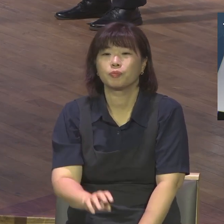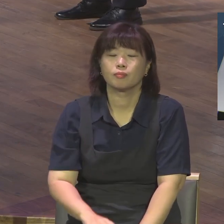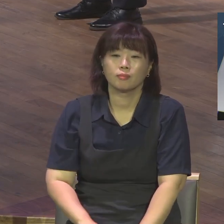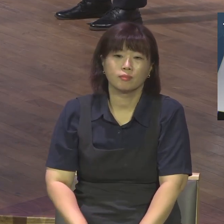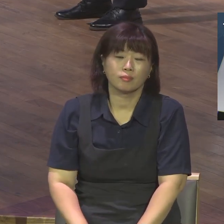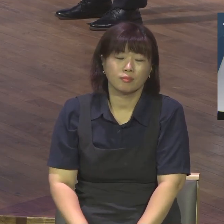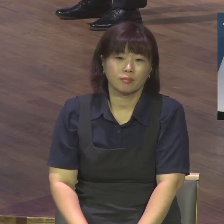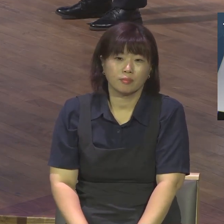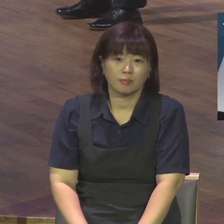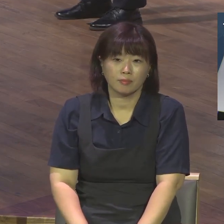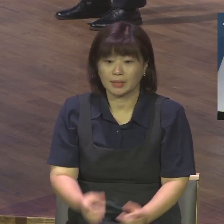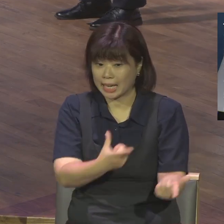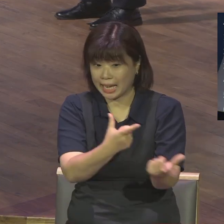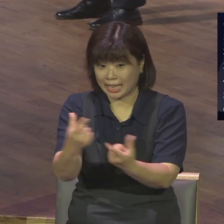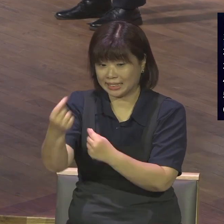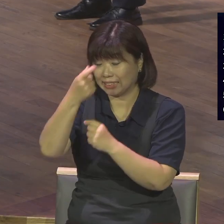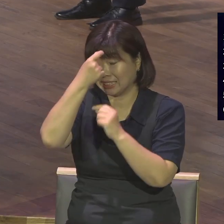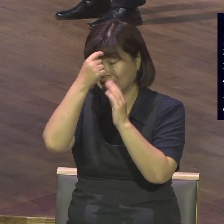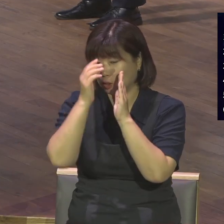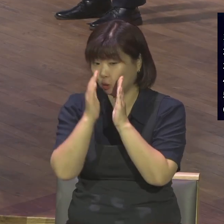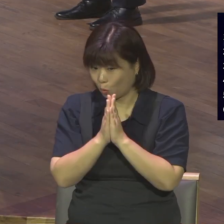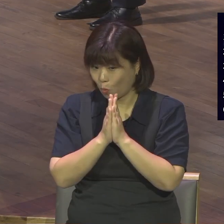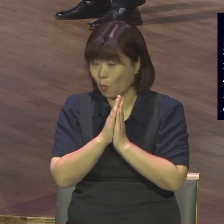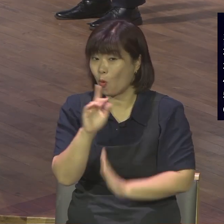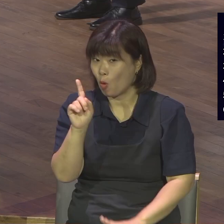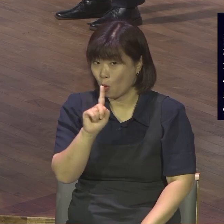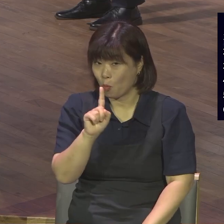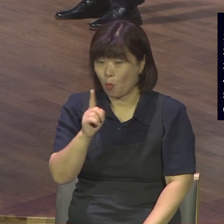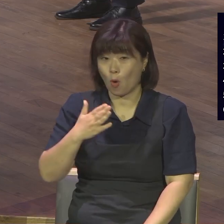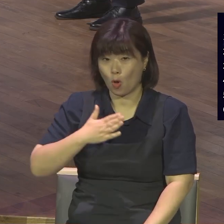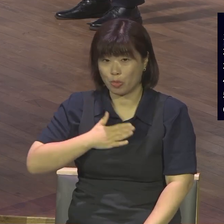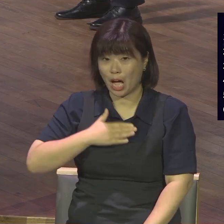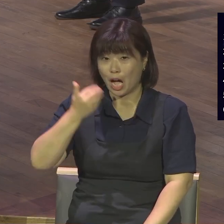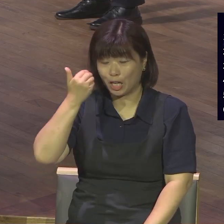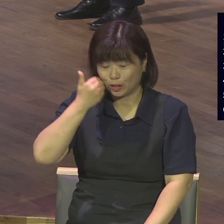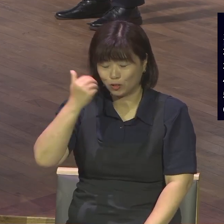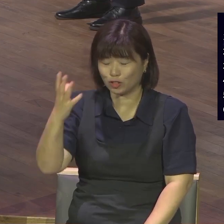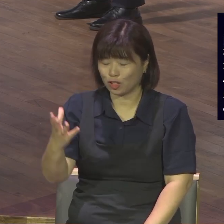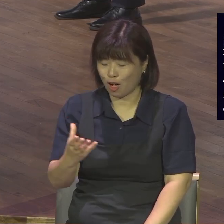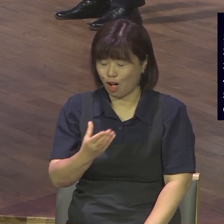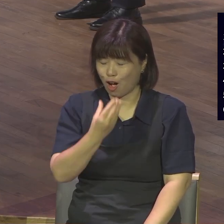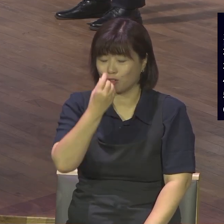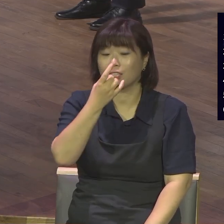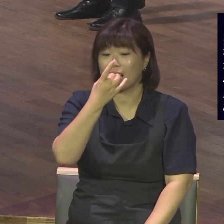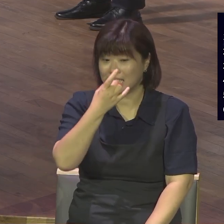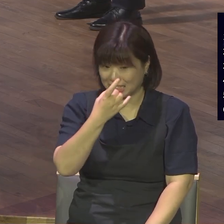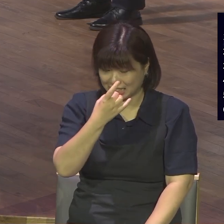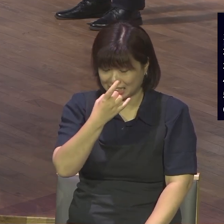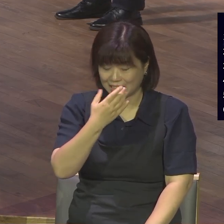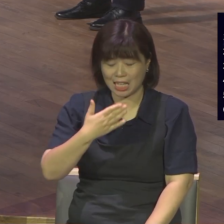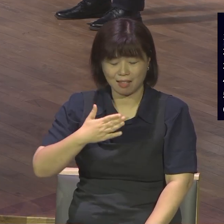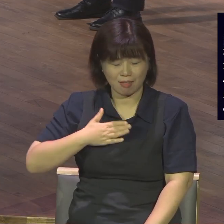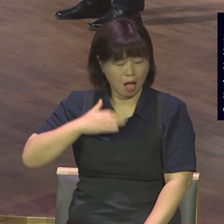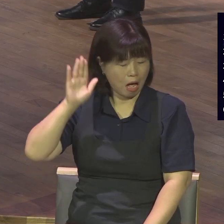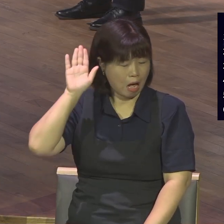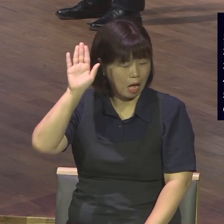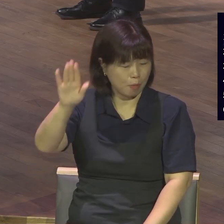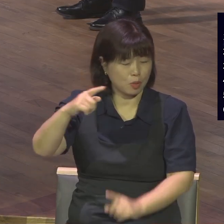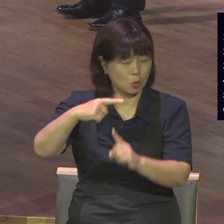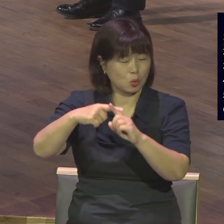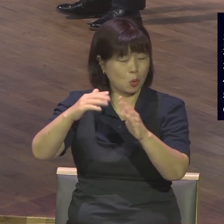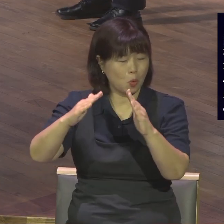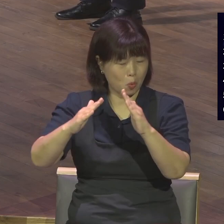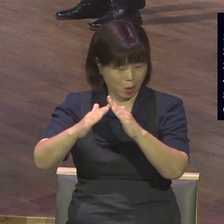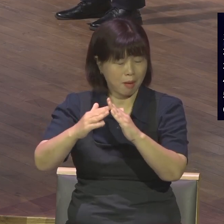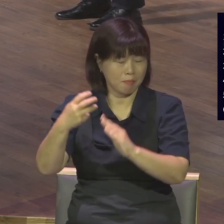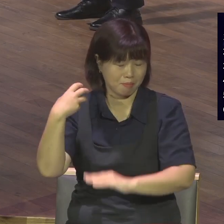기도하겠습니다. 거룩한 시 복음운동의 키 교회의 미래 중등부 렘넌트들을